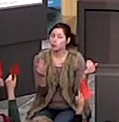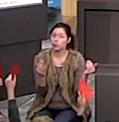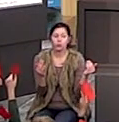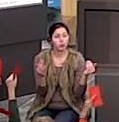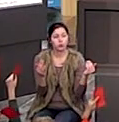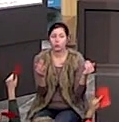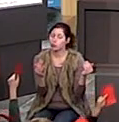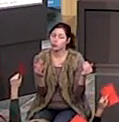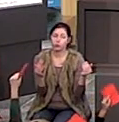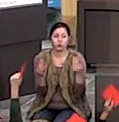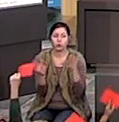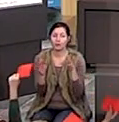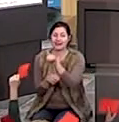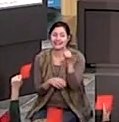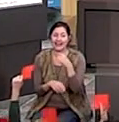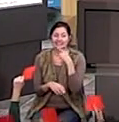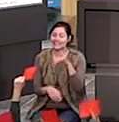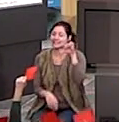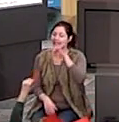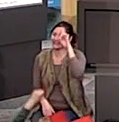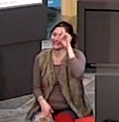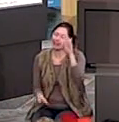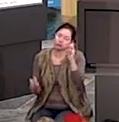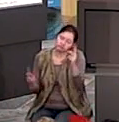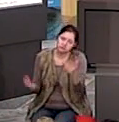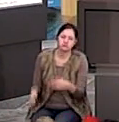Dat vindt bijna iedereen een slecht idee.